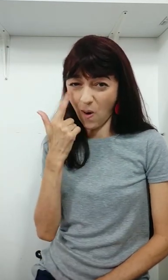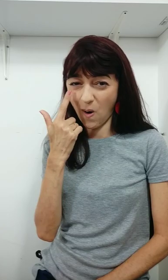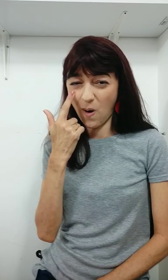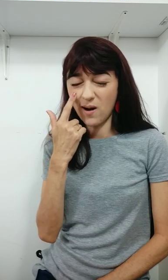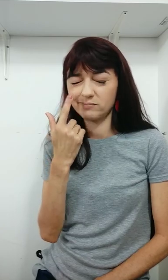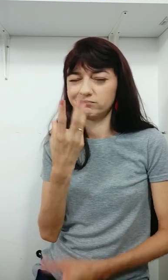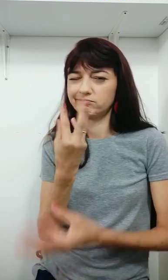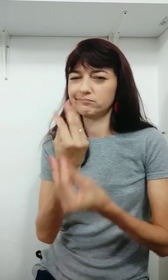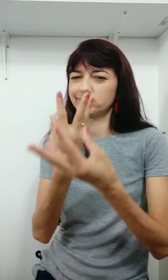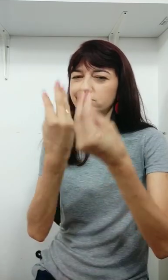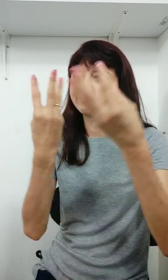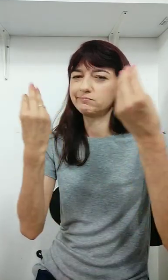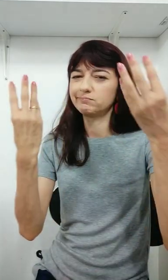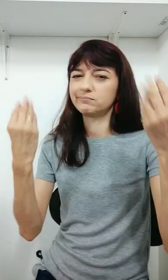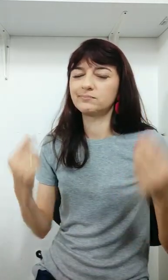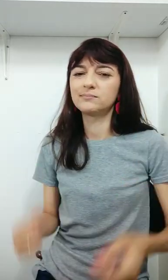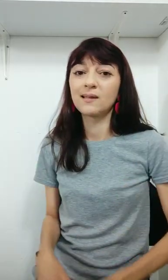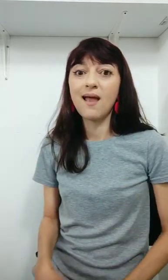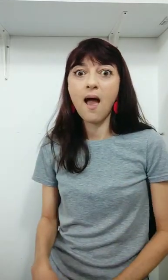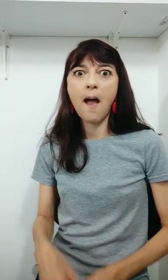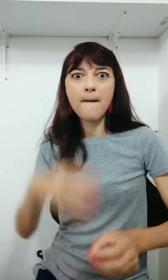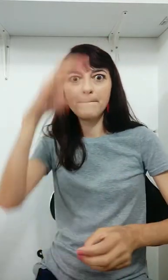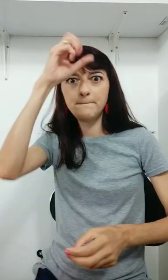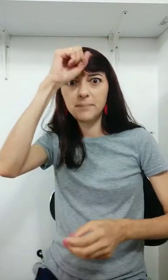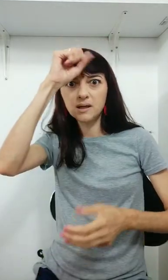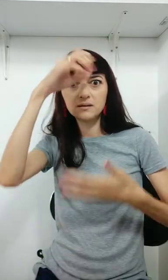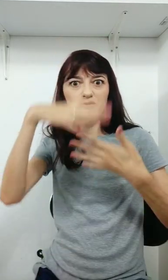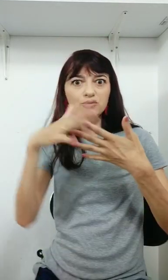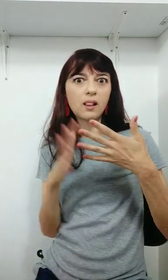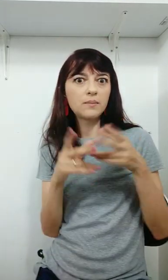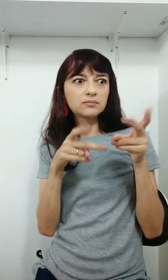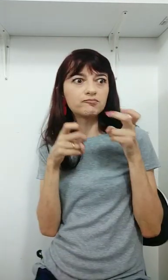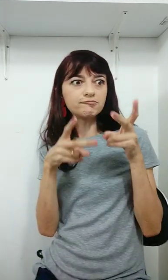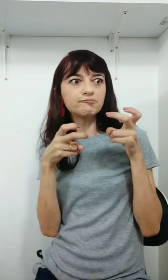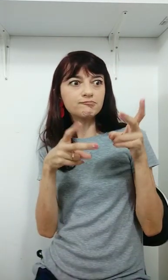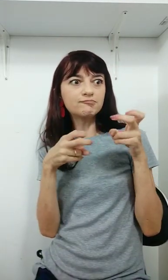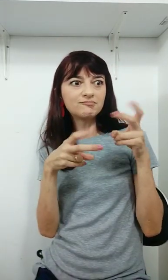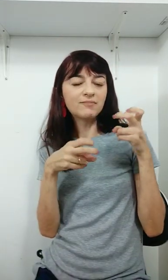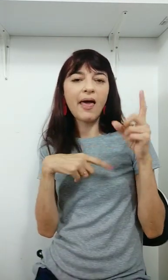estão ali aproveitando do surdo. Eu falo isso, tá, gente? Eu vou falar isso com certeza, tá? Às vezes o